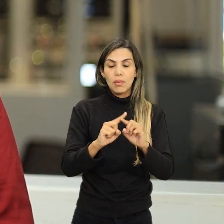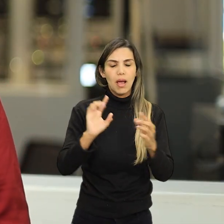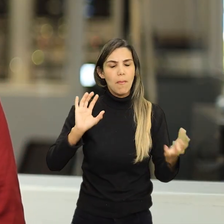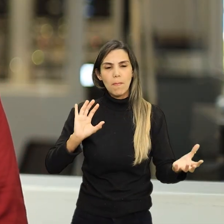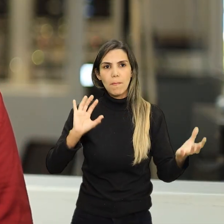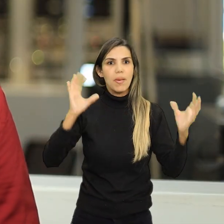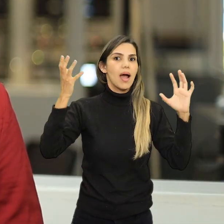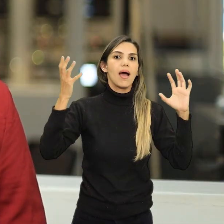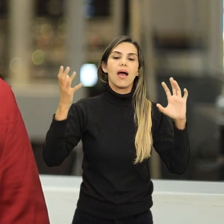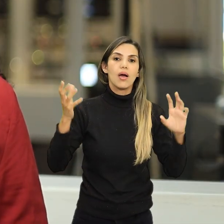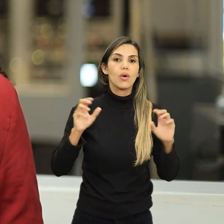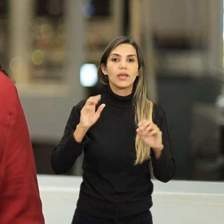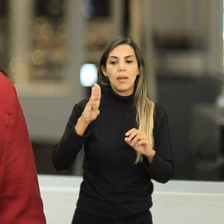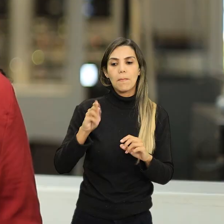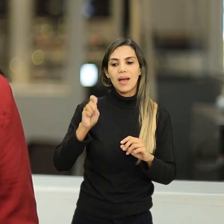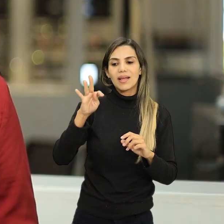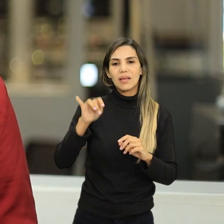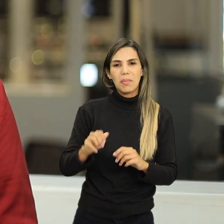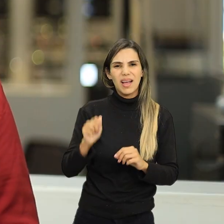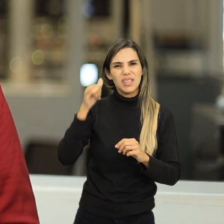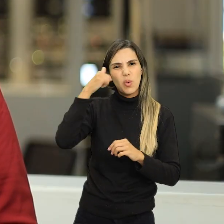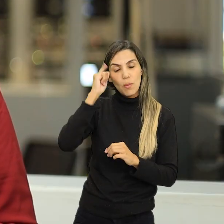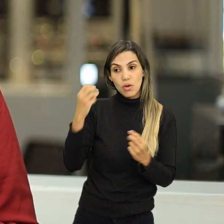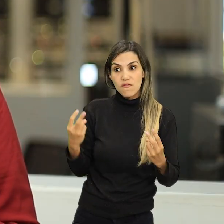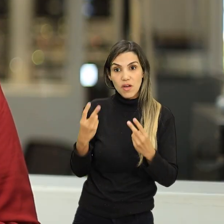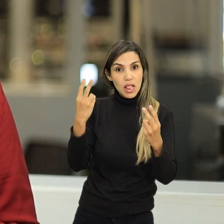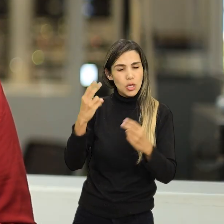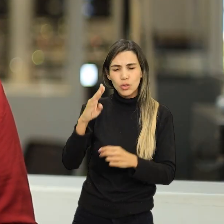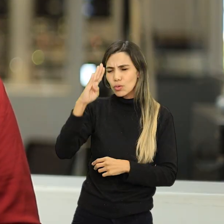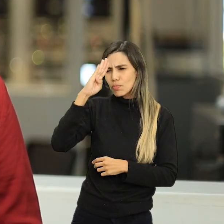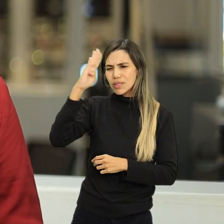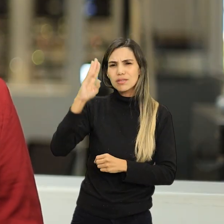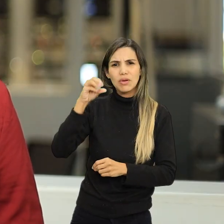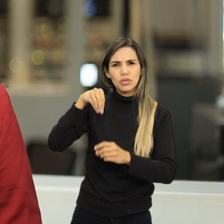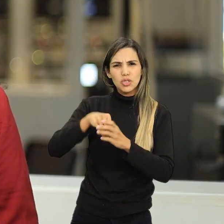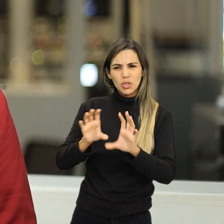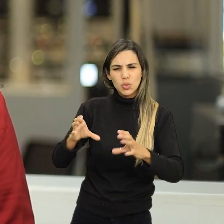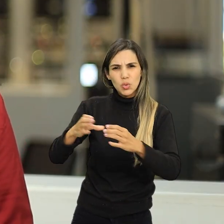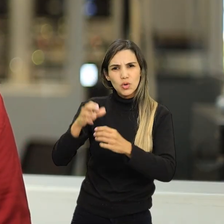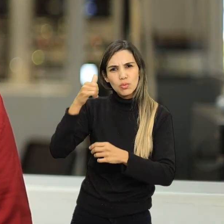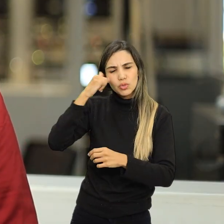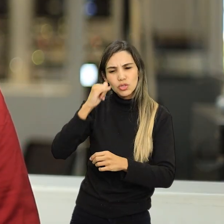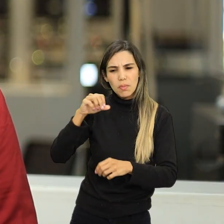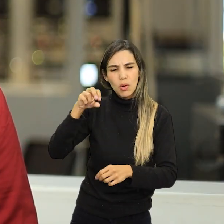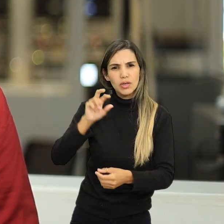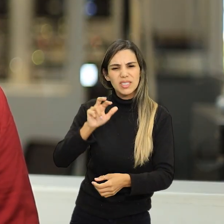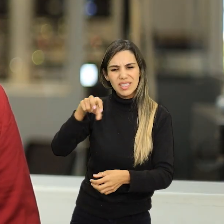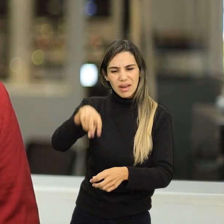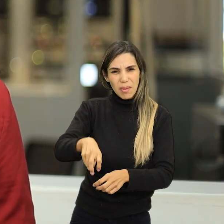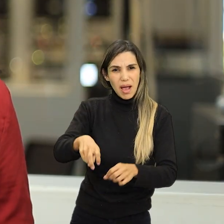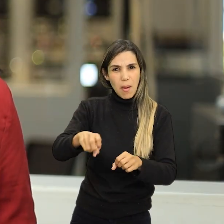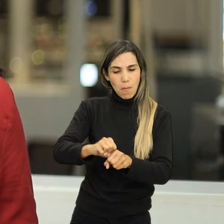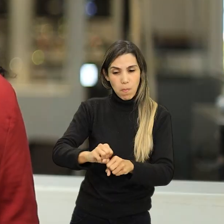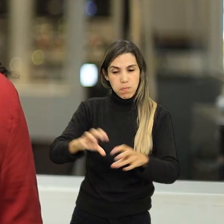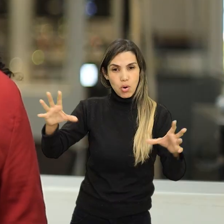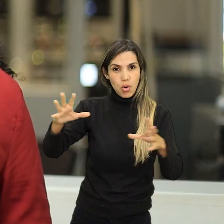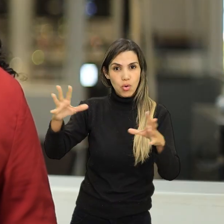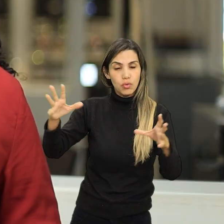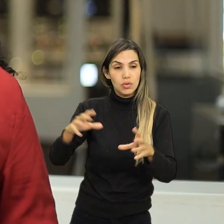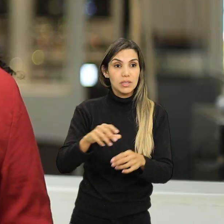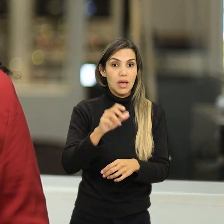tudo muda quando uma bata-bata, o boi mais valioso da manada, pisa em uma mina terrestre e explode. Com medo